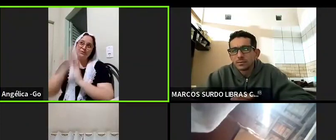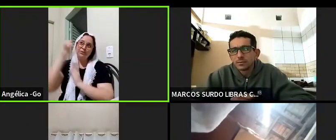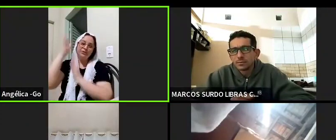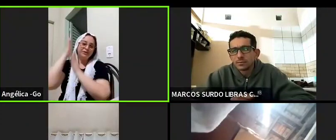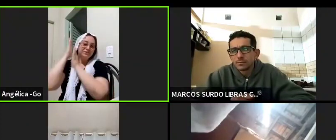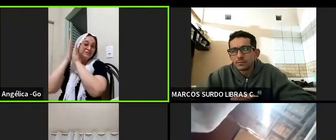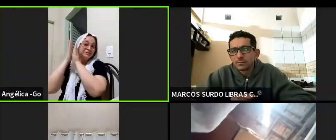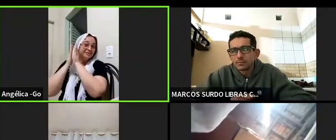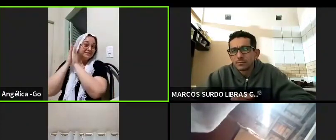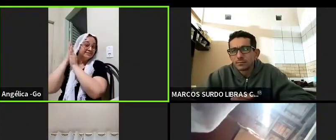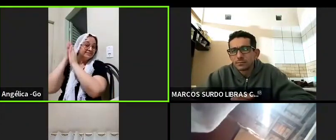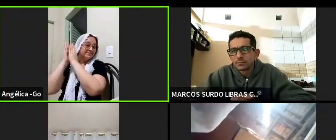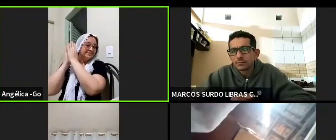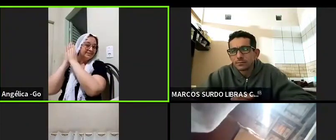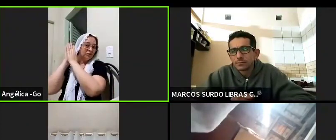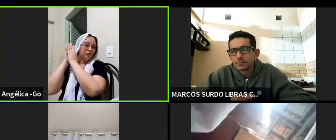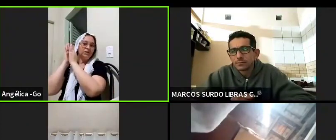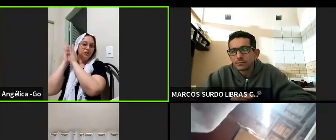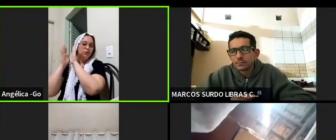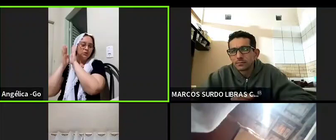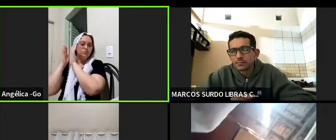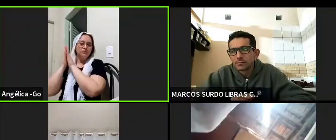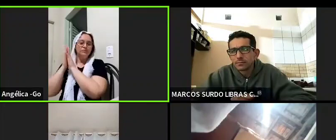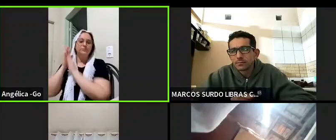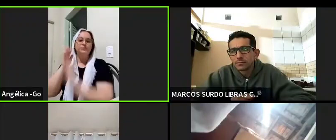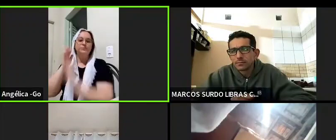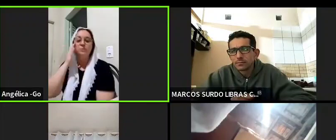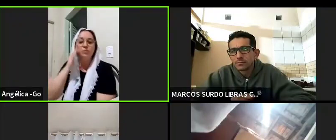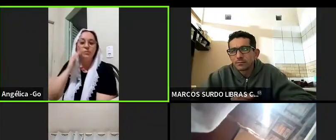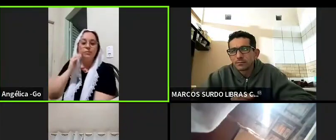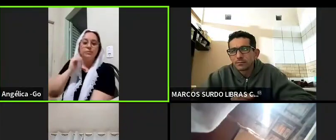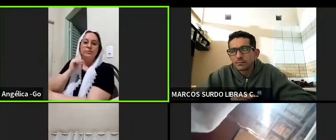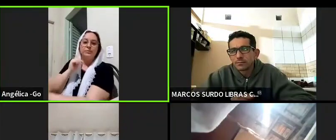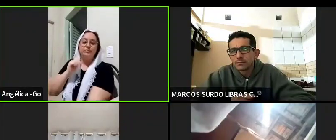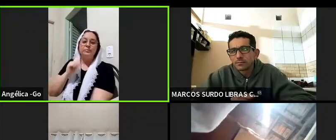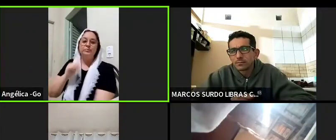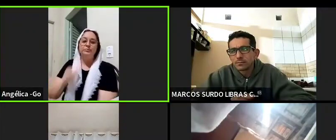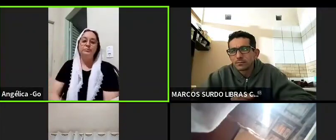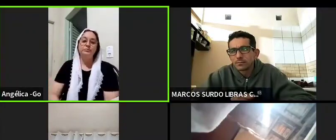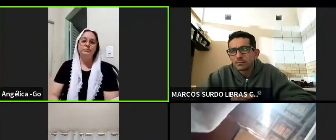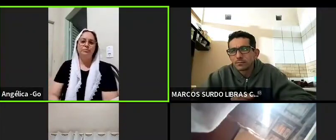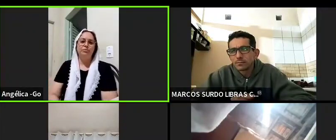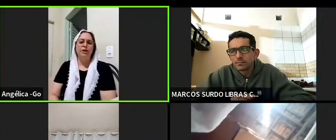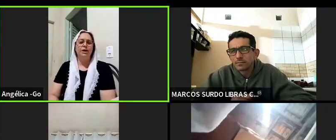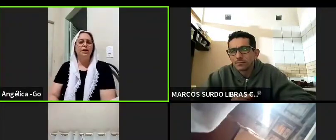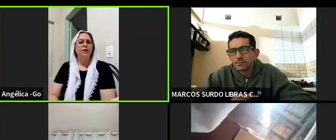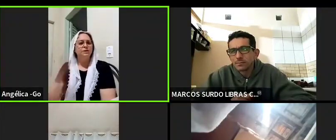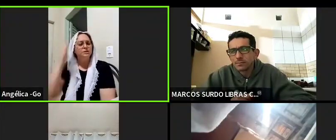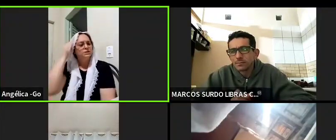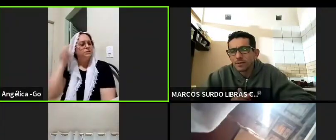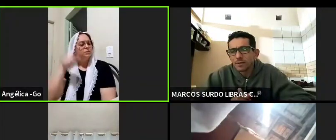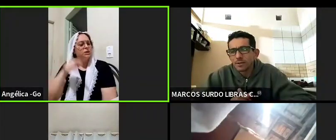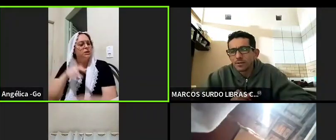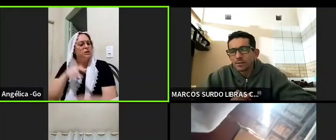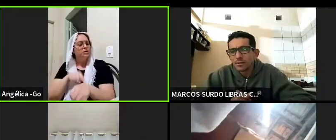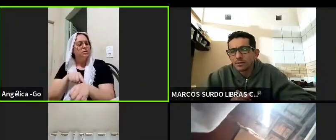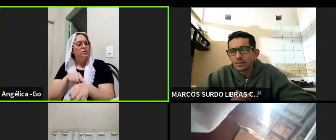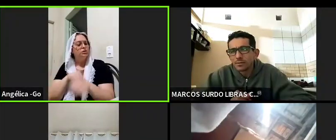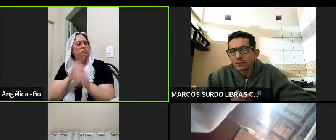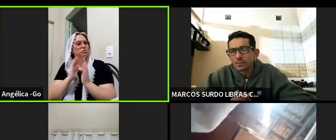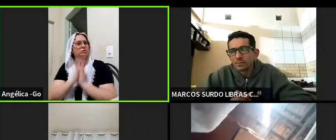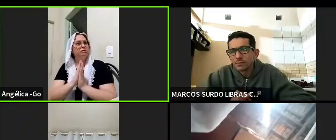entendendo no momento que você diz assim, aleluia. Sabe aquele momento que você falou assim, parece que Deus não está comigo?